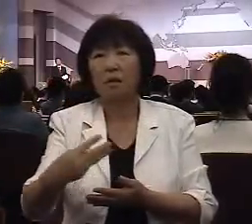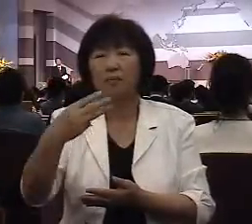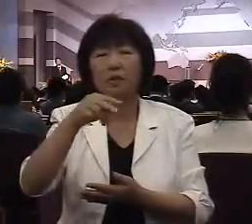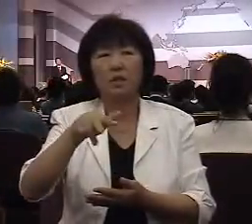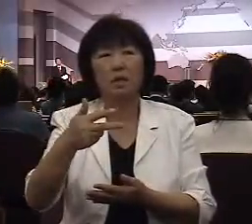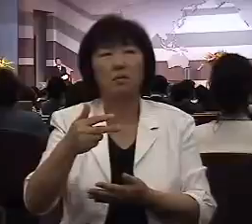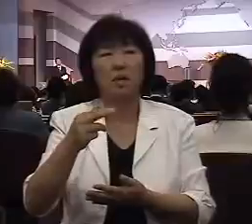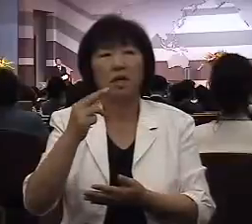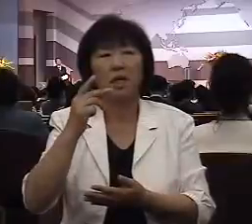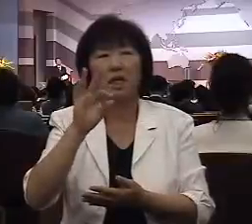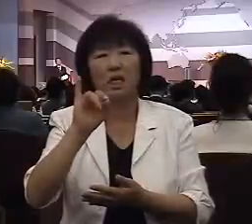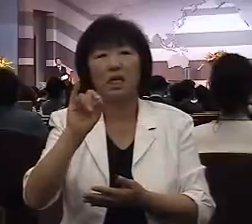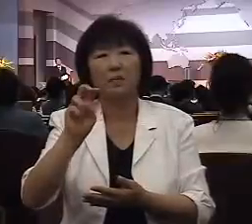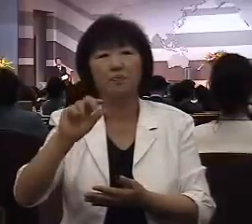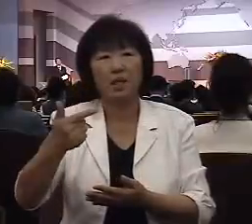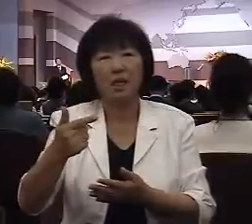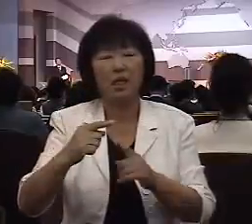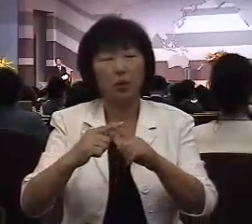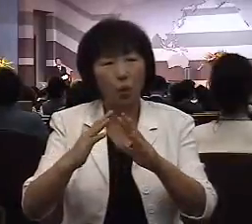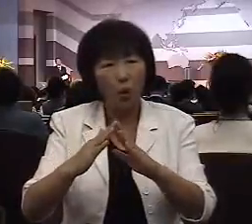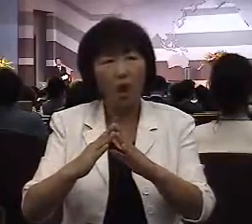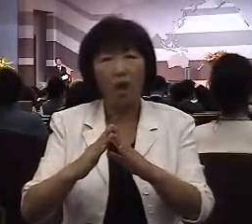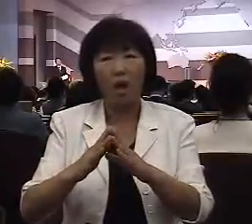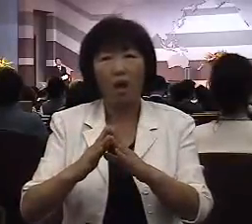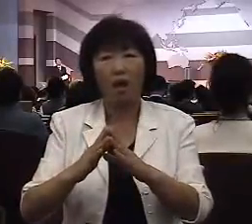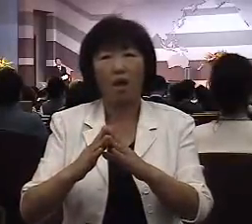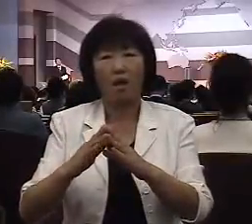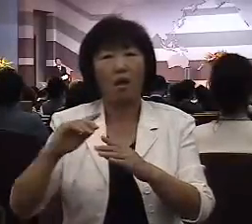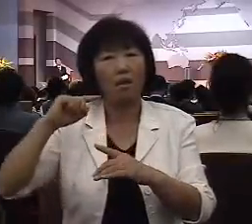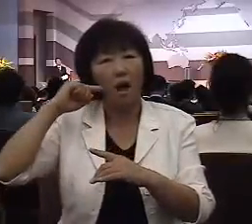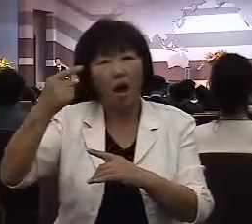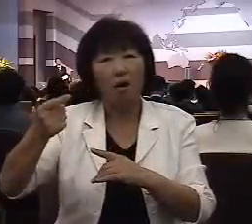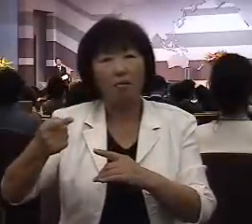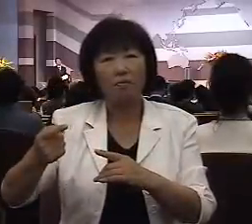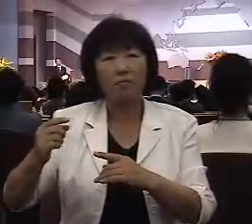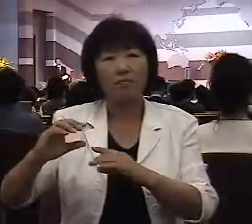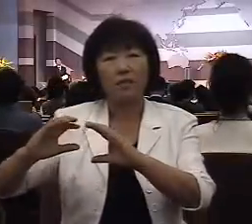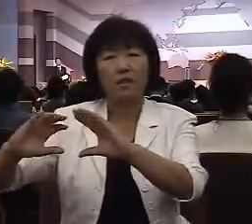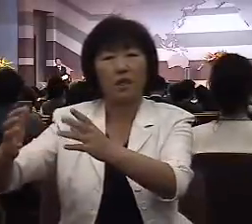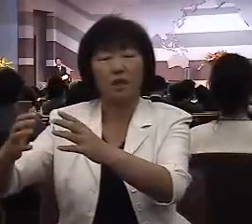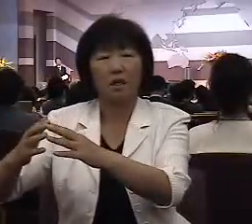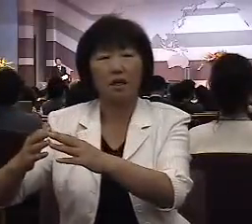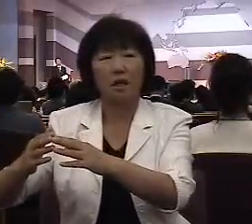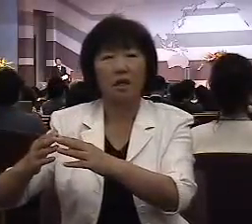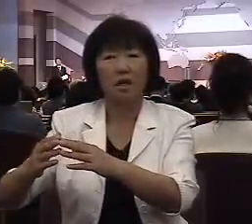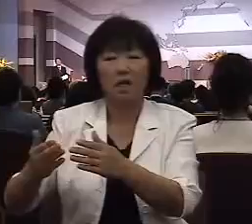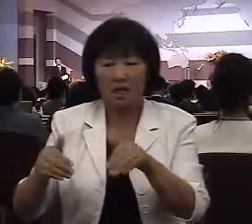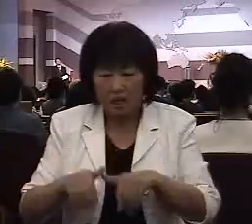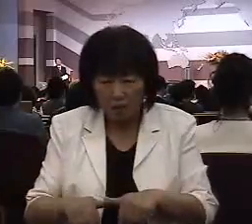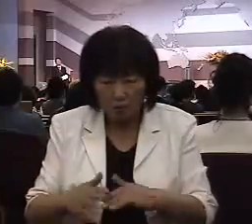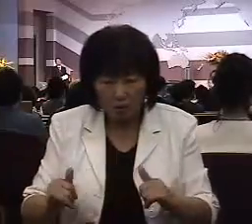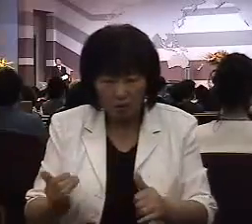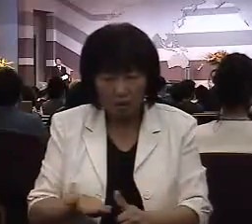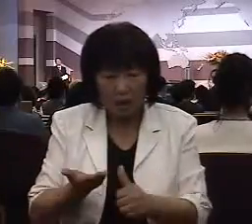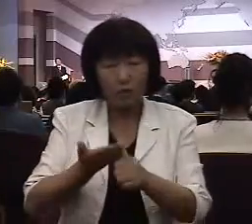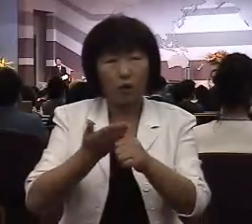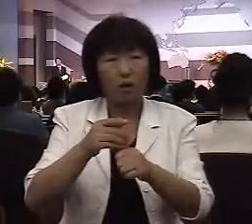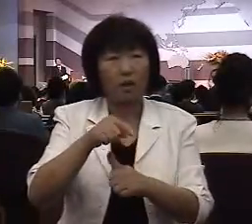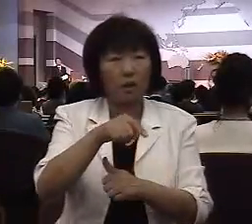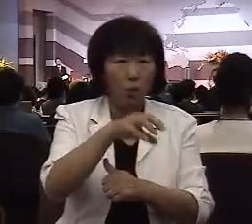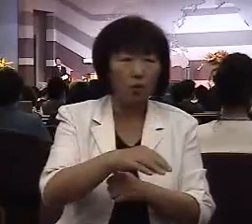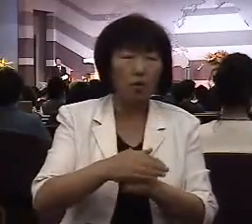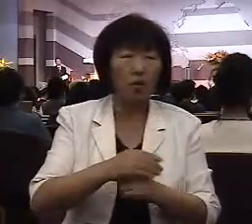이민교회 디아스포라 교회에 다음 세대 일꾼들을 양육하는 다음 세대 일꾼들을 양육하는 센터가